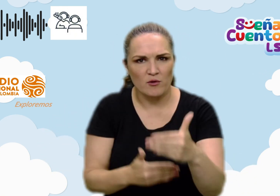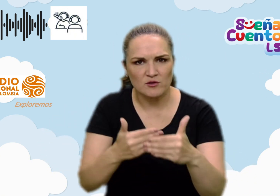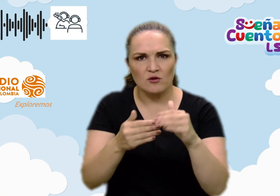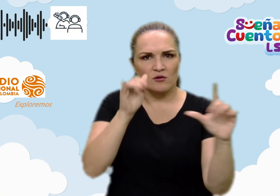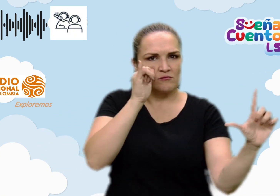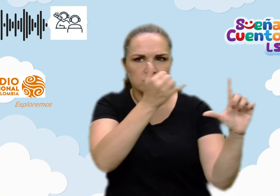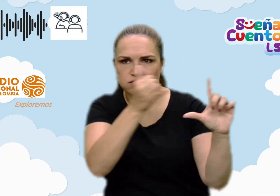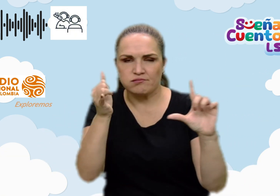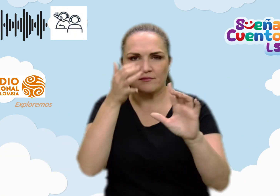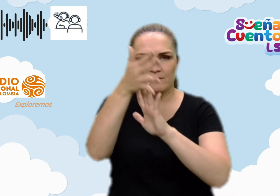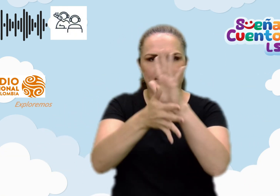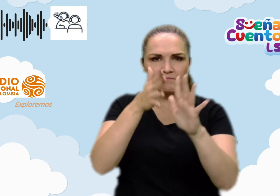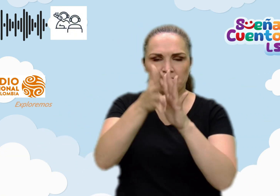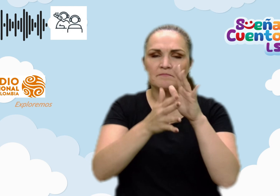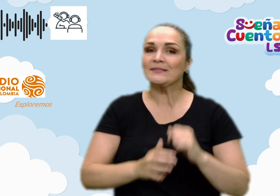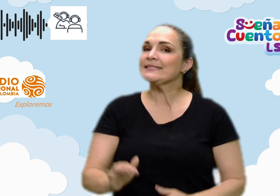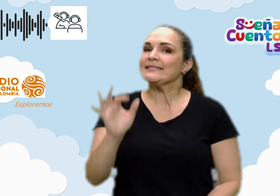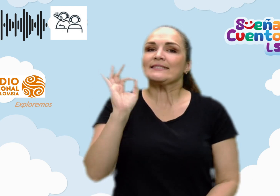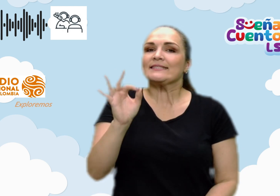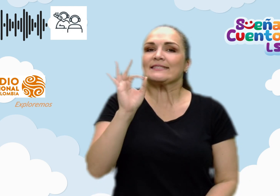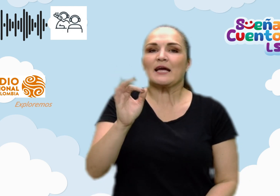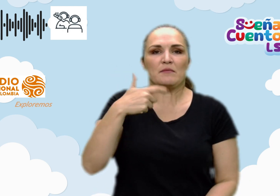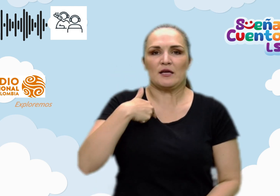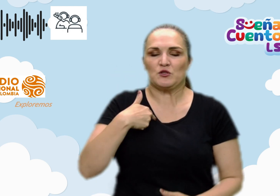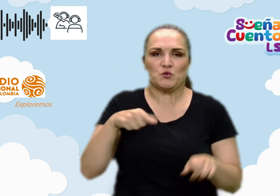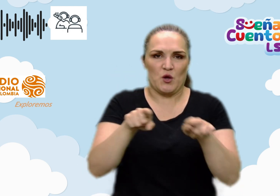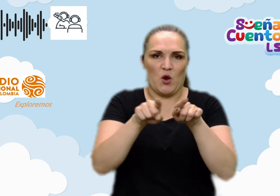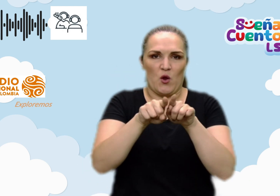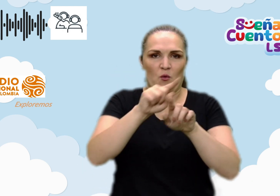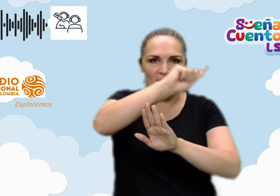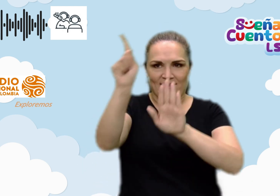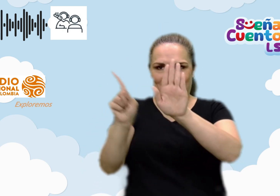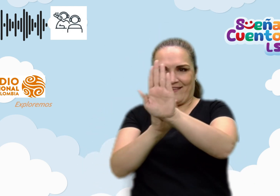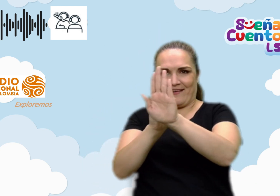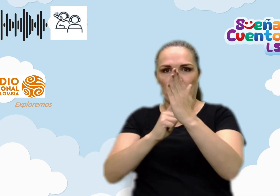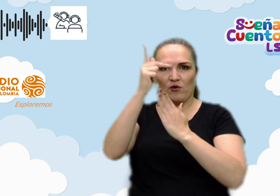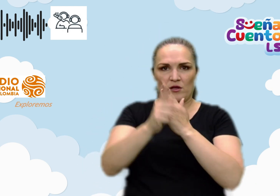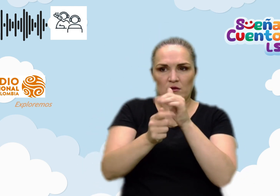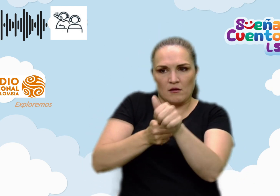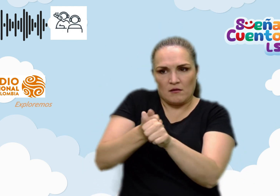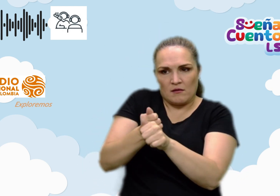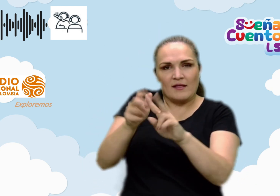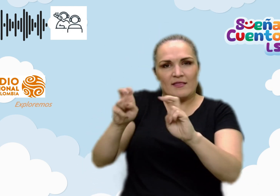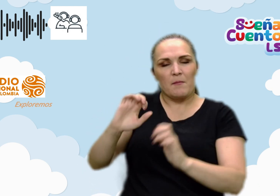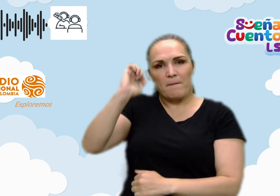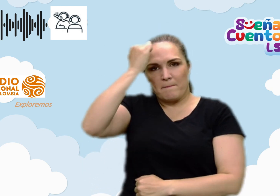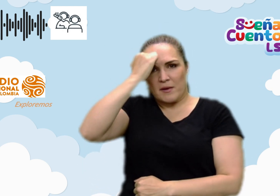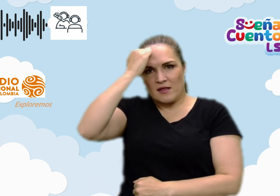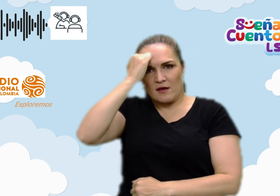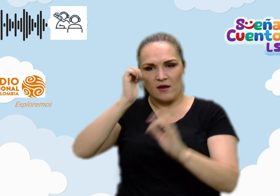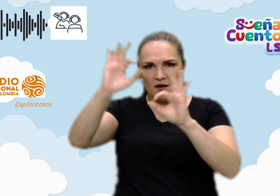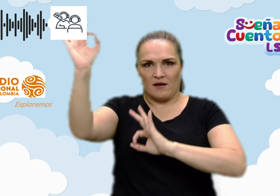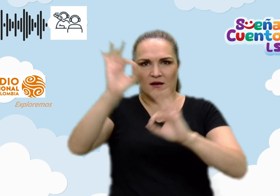podemos mirar cómo hacemos las producciones señadas. Siempre he estado como muy detrás del proyecto, estoy asesorando la